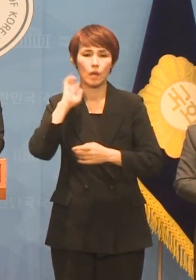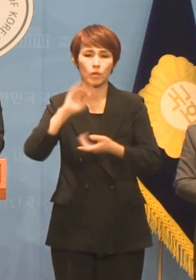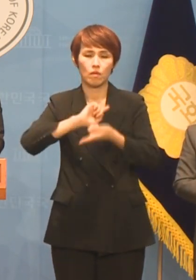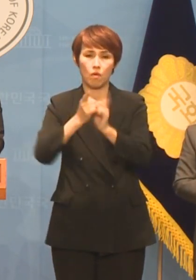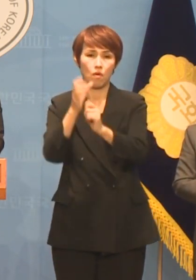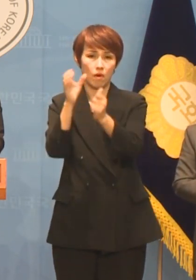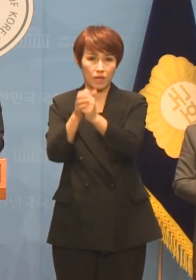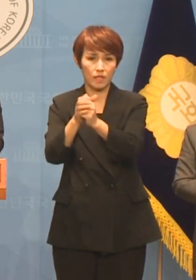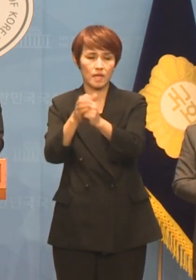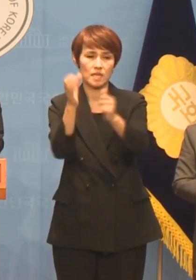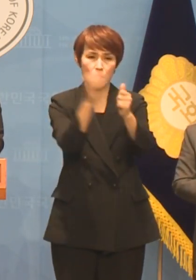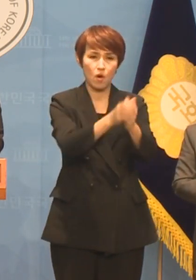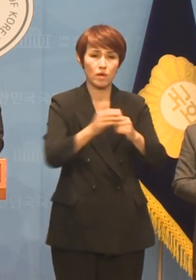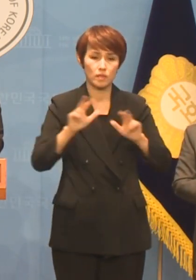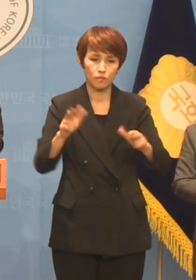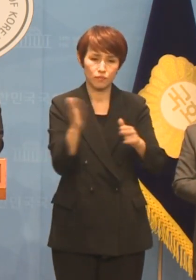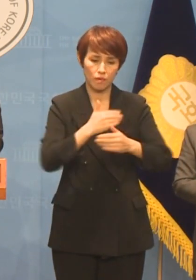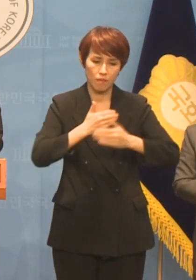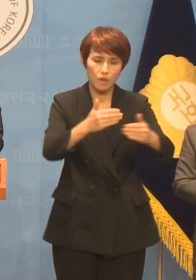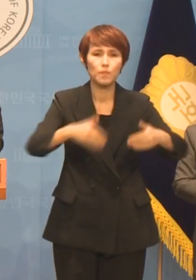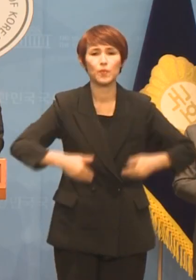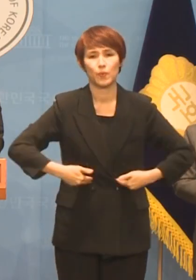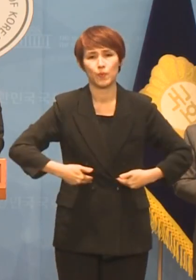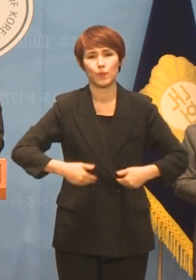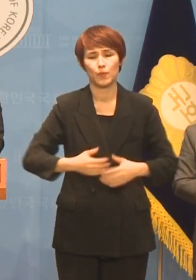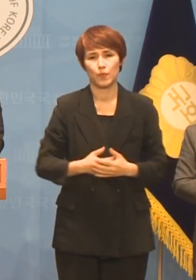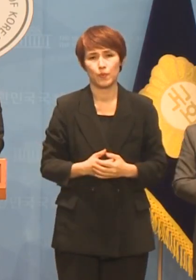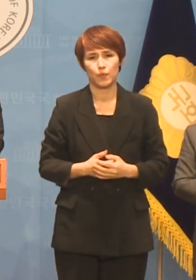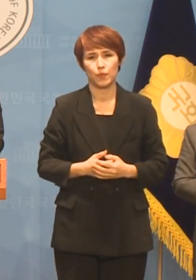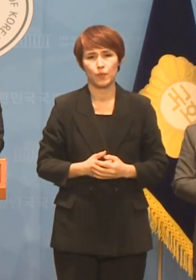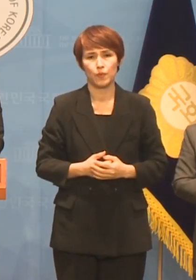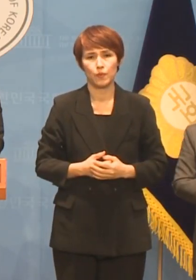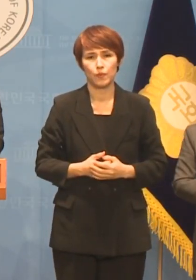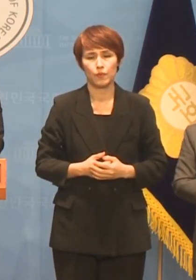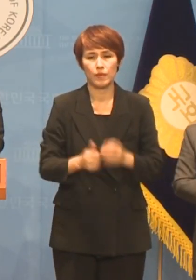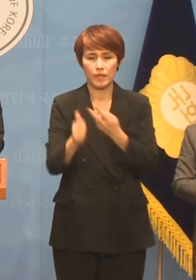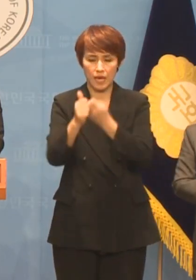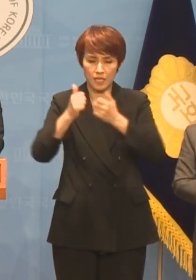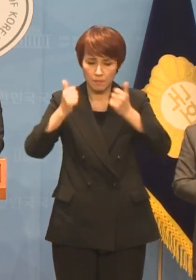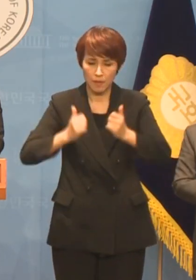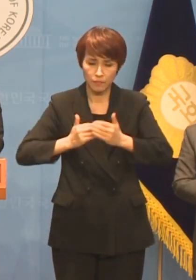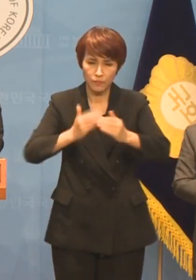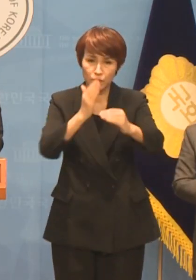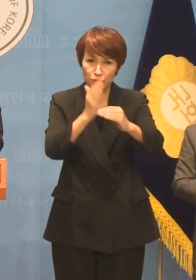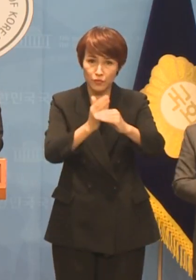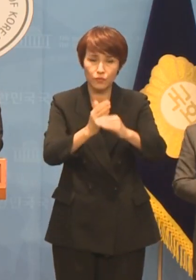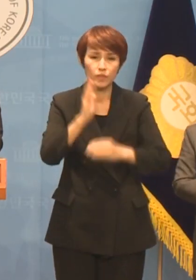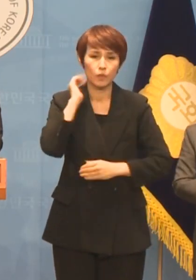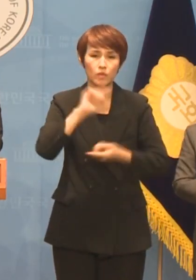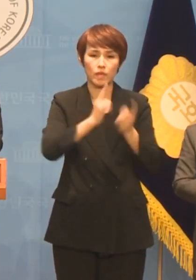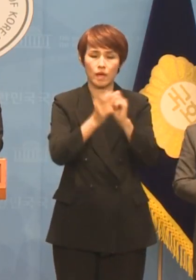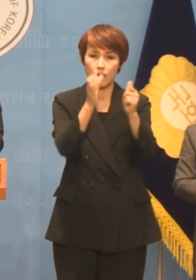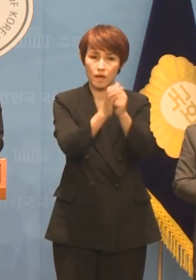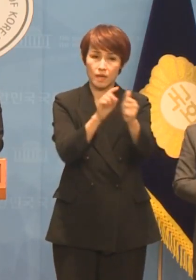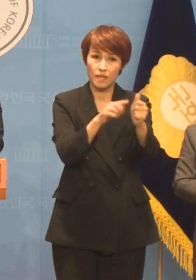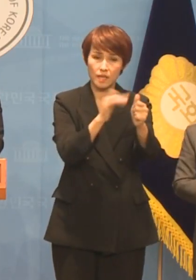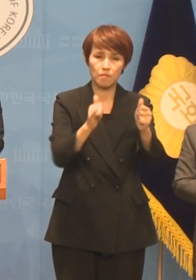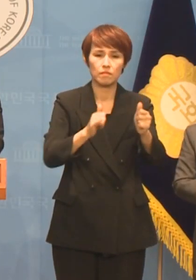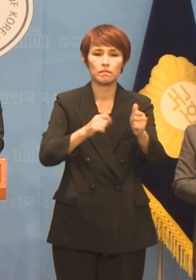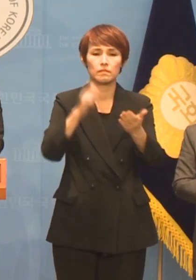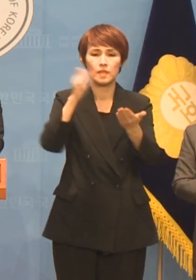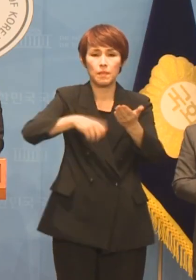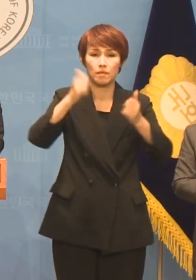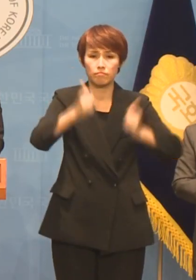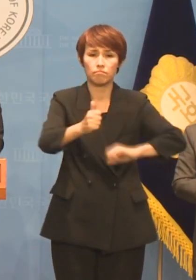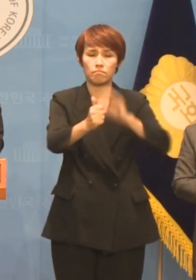임명하는 절차를 지금부터 밟아야 한다. 즉 탄핵 심판이 진행 중인 상황에서도 대통령 권한대행이